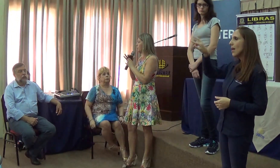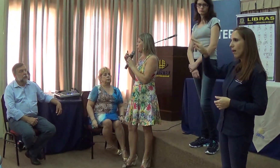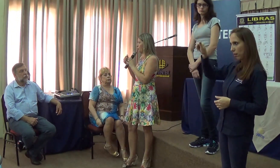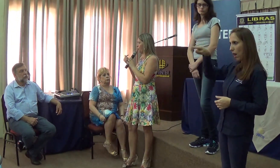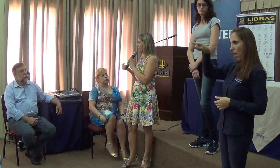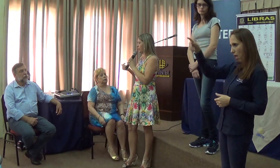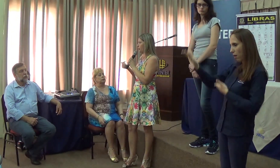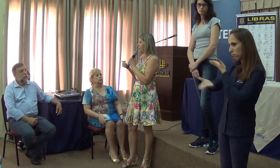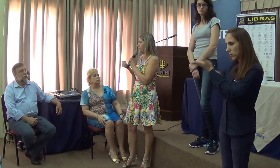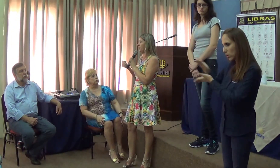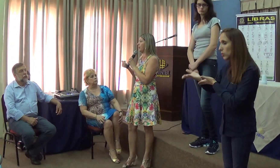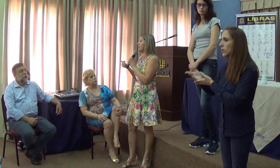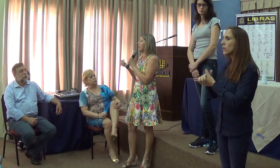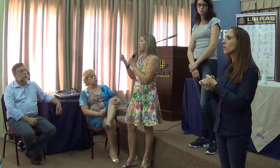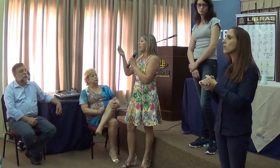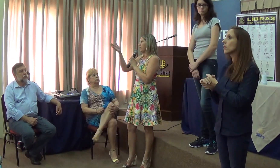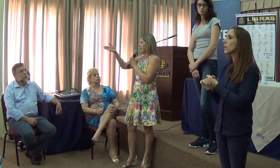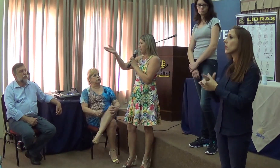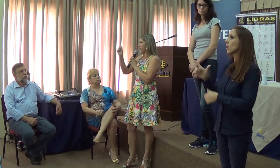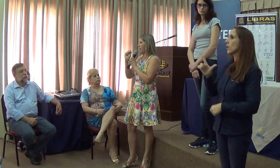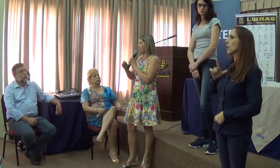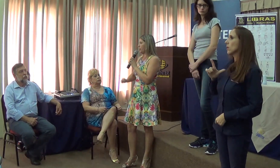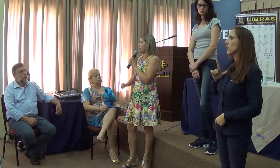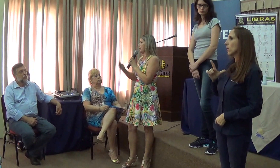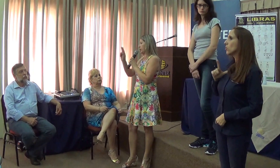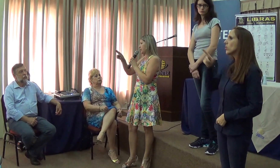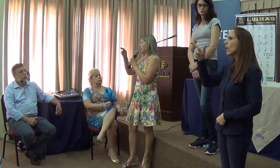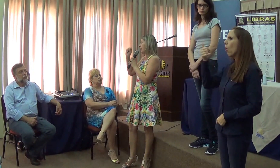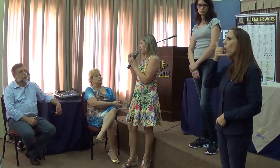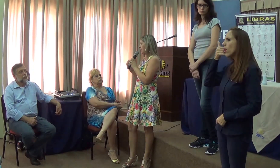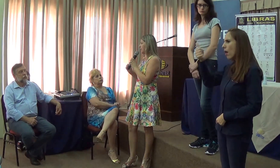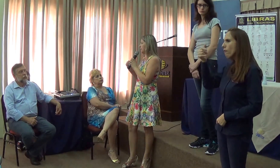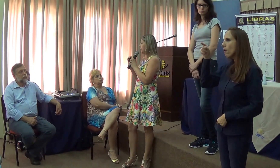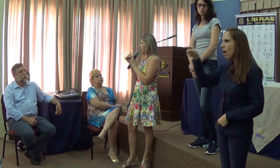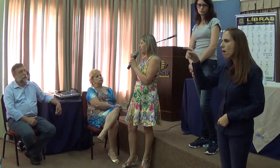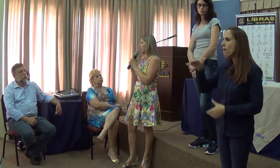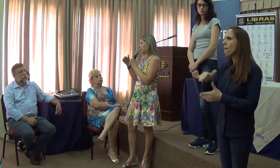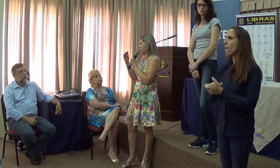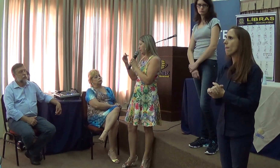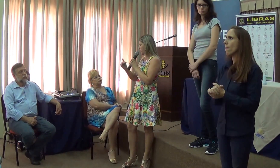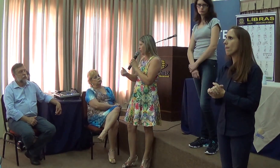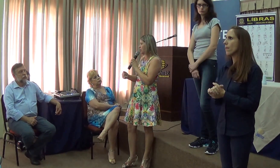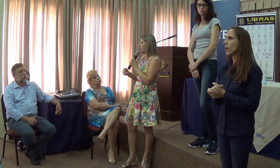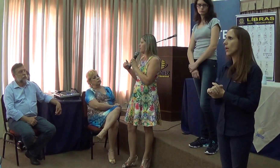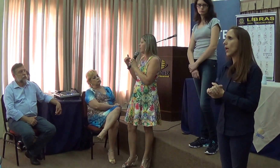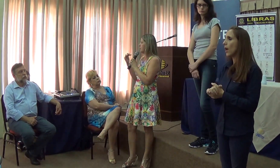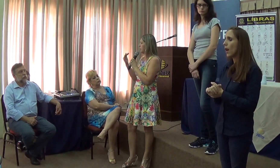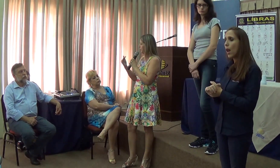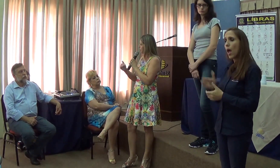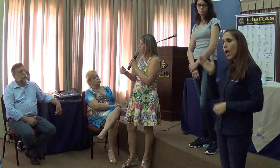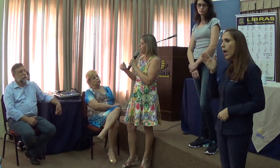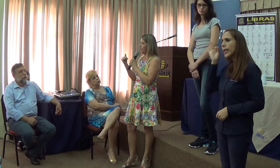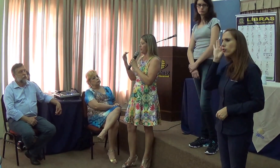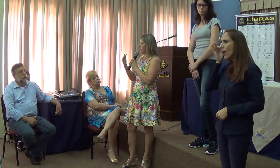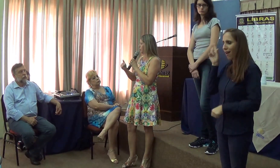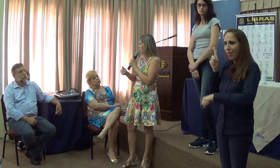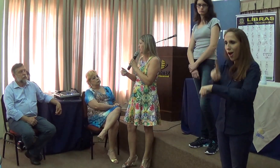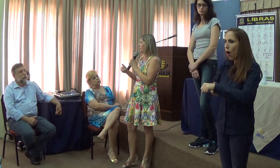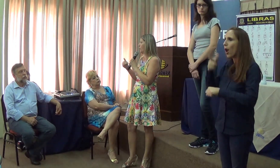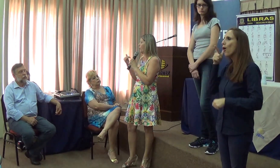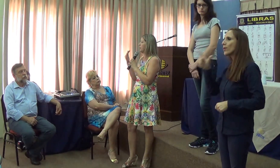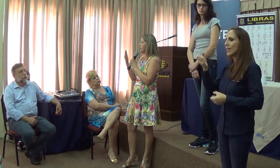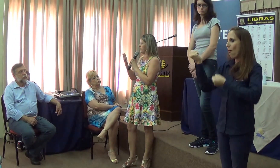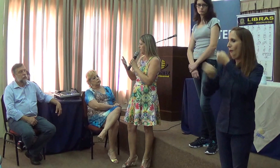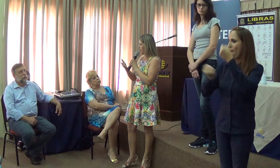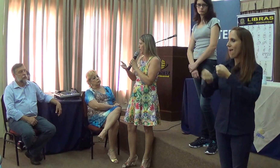Nós tínhamos um atendimento, ligaram numa emergência e ela, ao continente, já conseguiu um carro da prefeitura. A prefeitura já